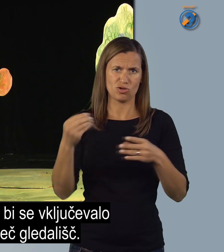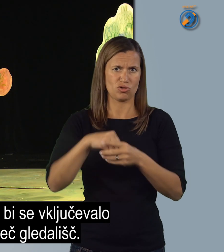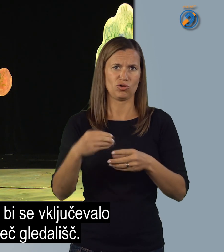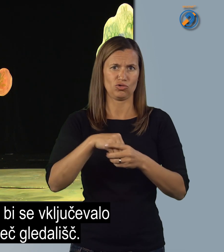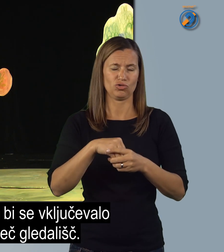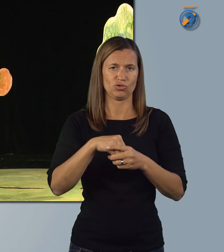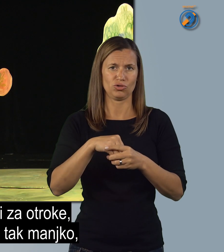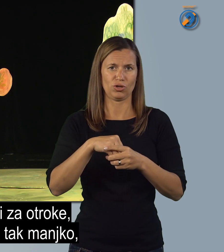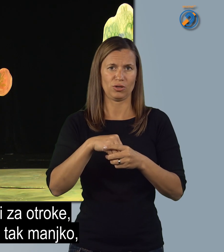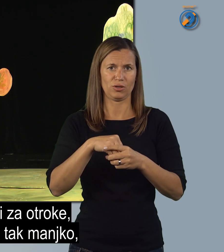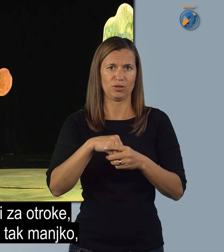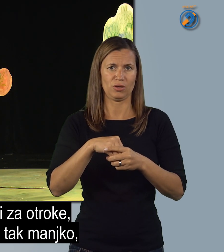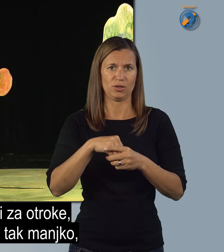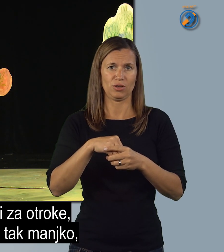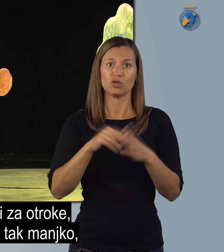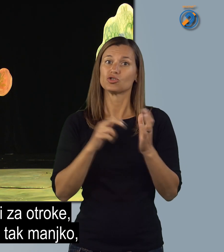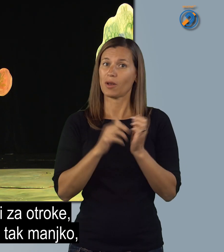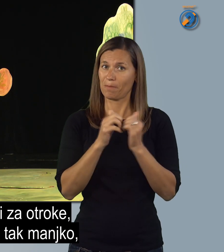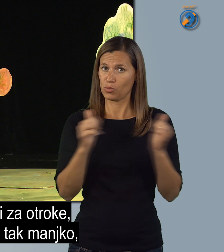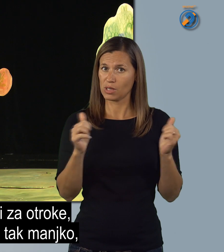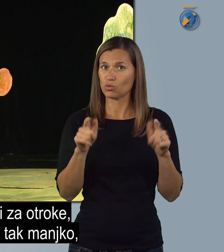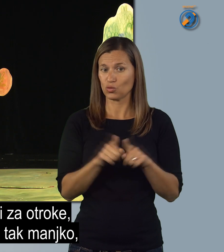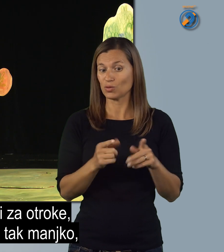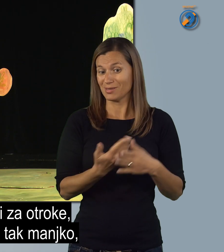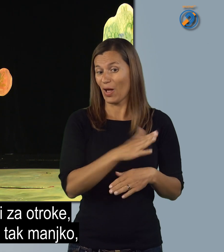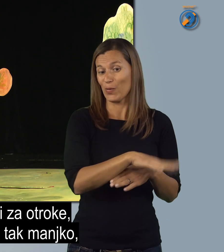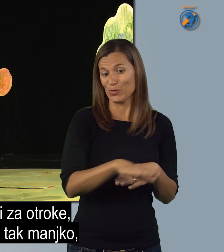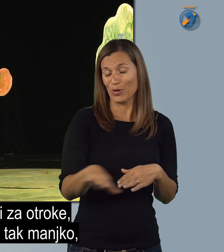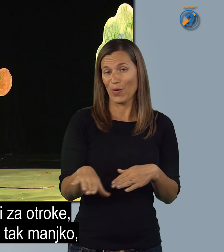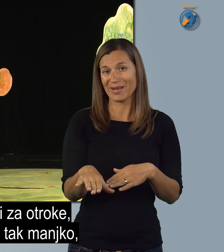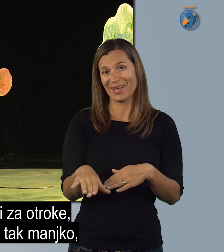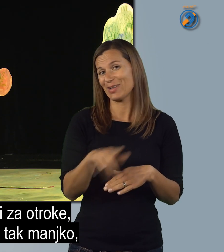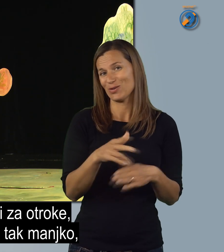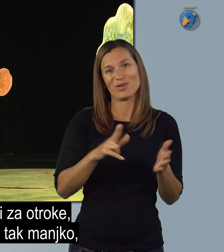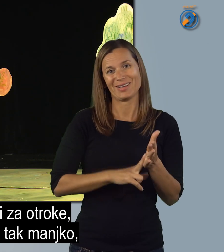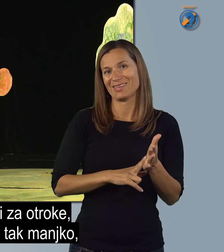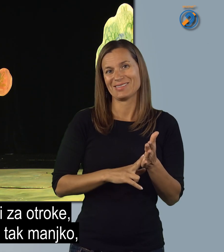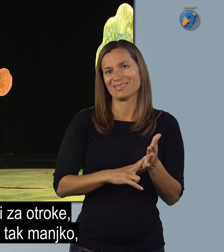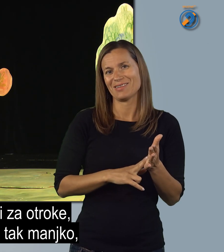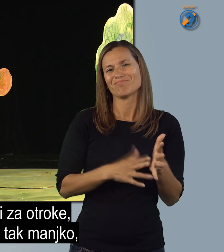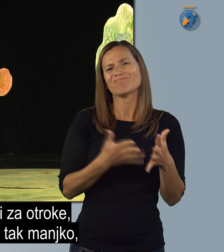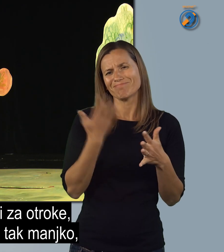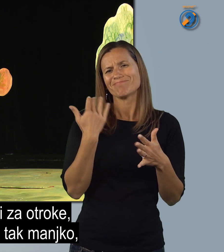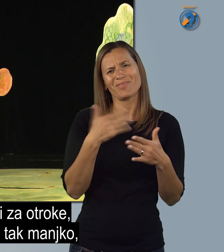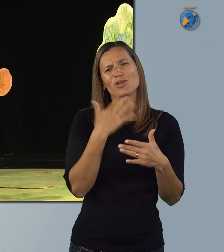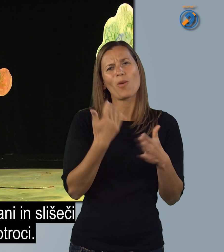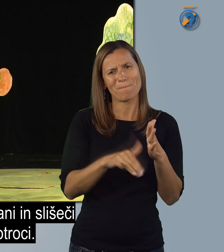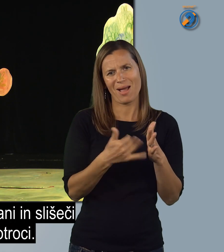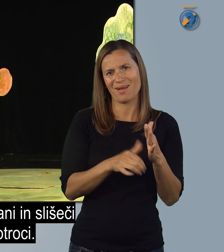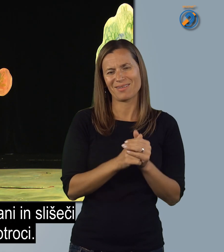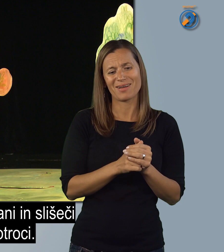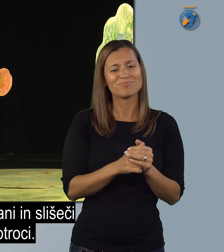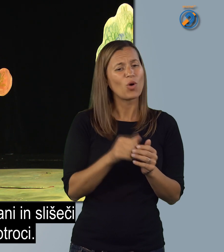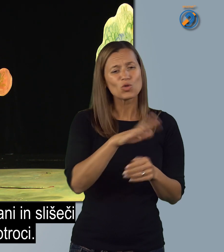več gledališč. Predvsem tudi za otroke, no, to se mi zdi res nek tak manko, ker